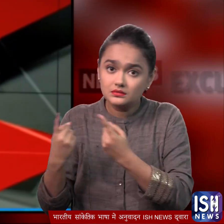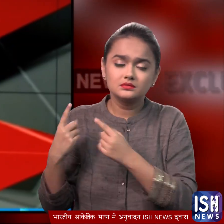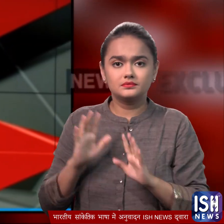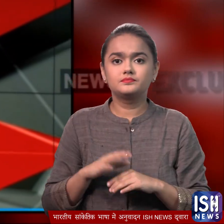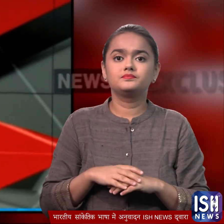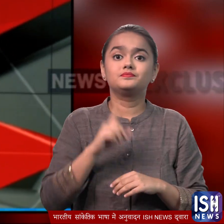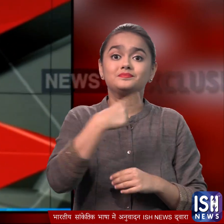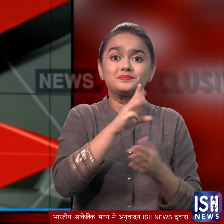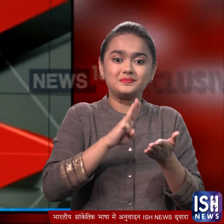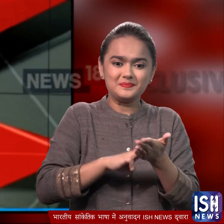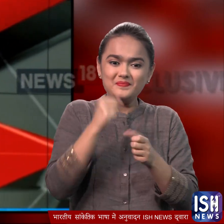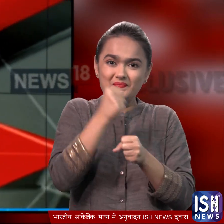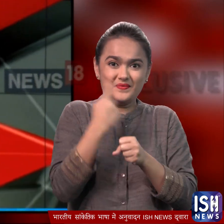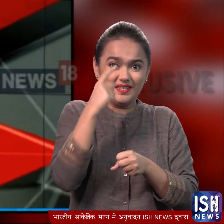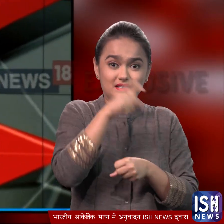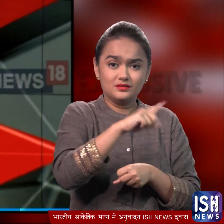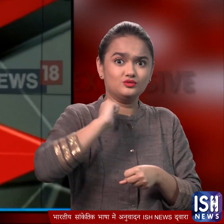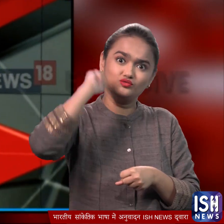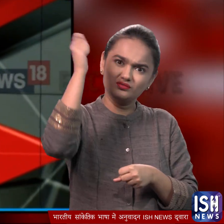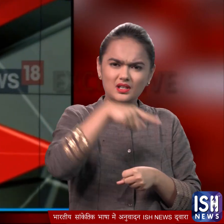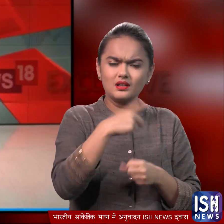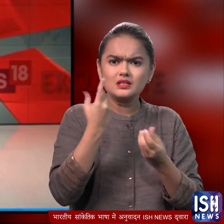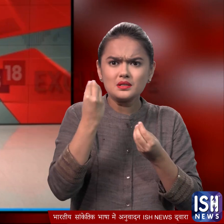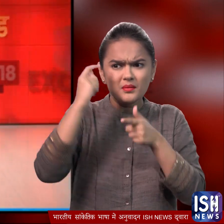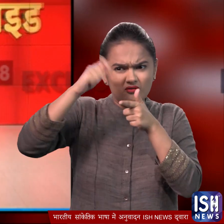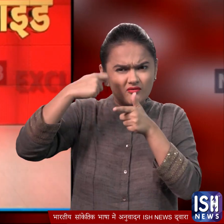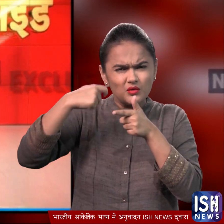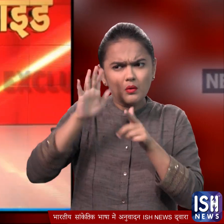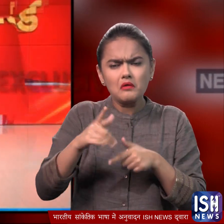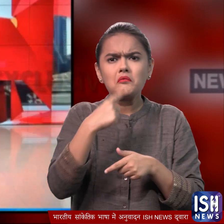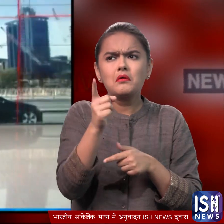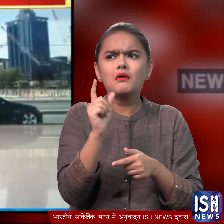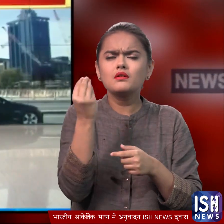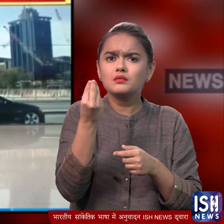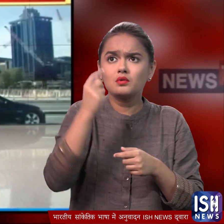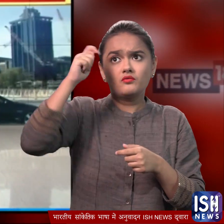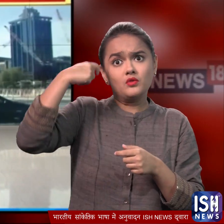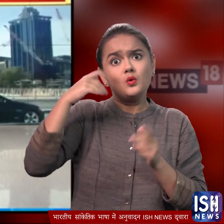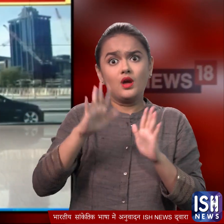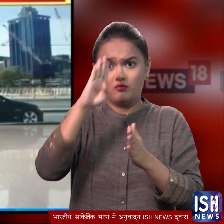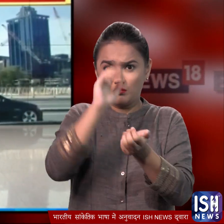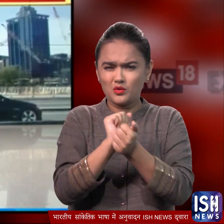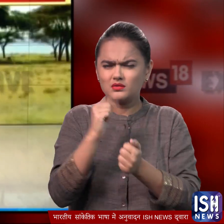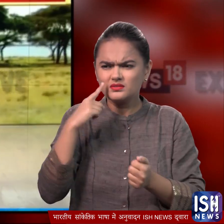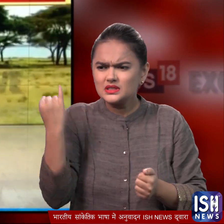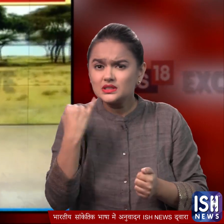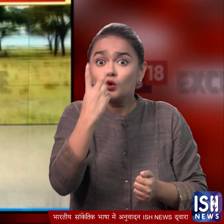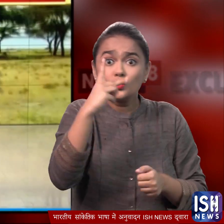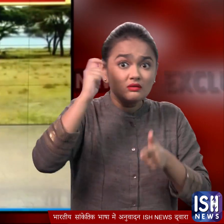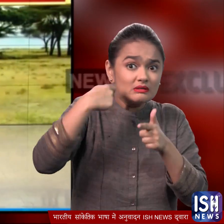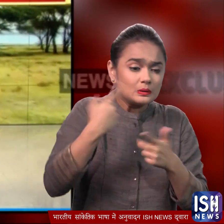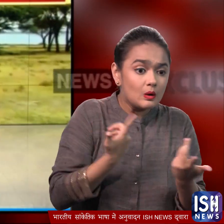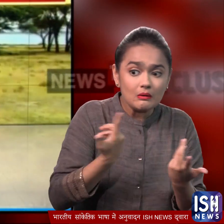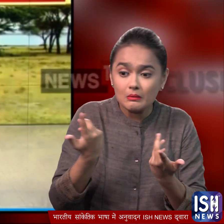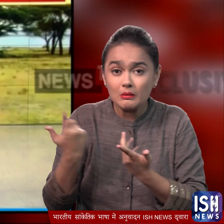वहीं महंत नरेंद्र गिरी की सुसाइड मिस्ट्री में वीडियो विवाद की भी एंट्री हो गई। कहा जा रहा है कि पुलिस 2 ऐसे वीडियो ढूंढ रही है